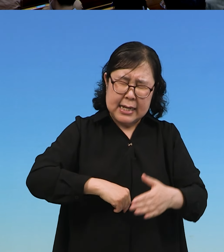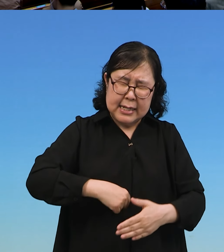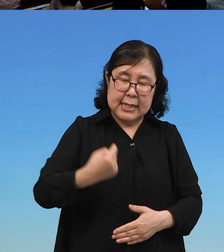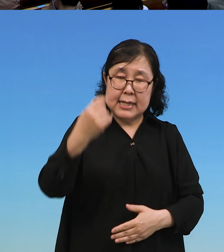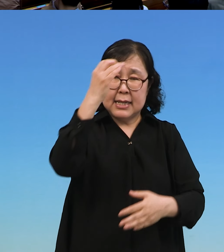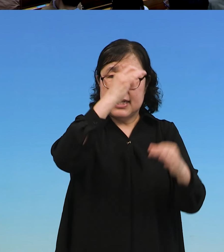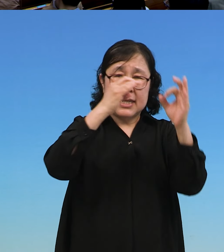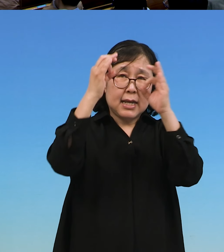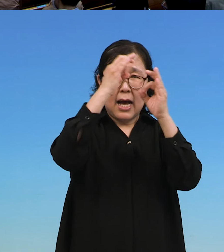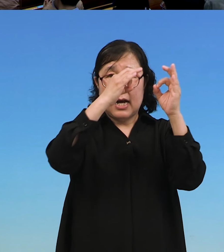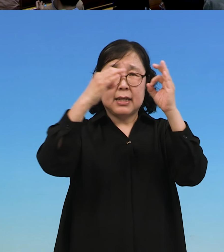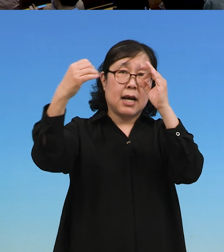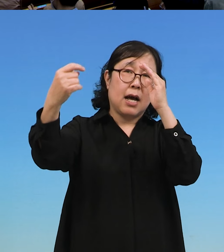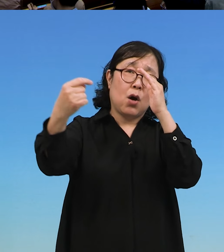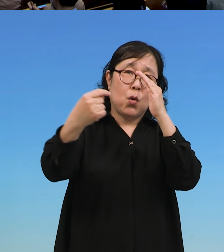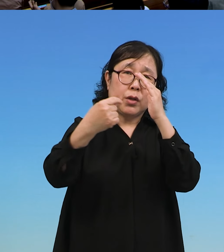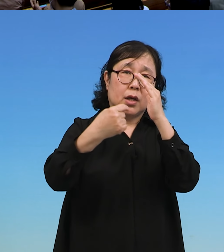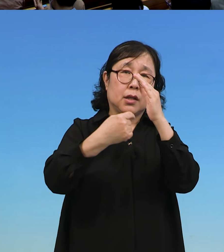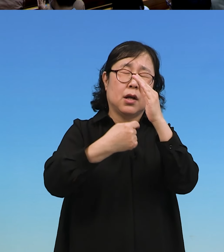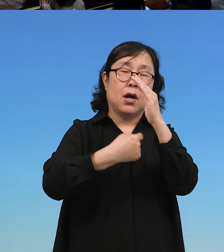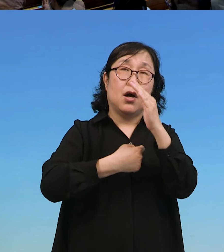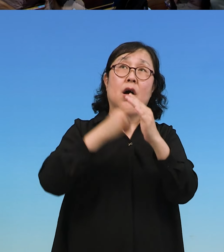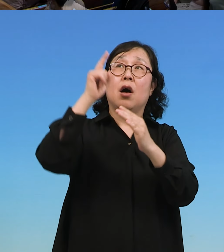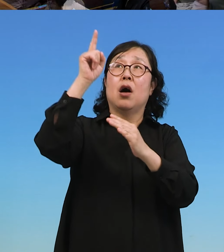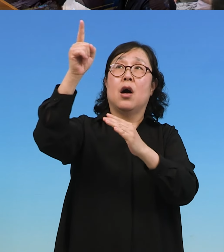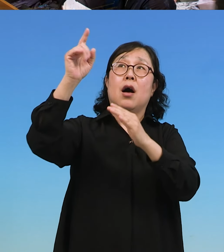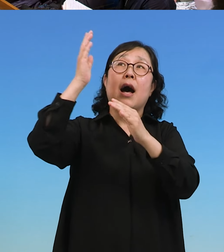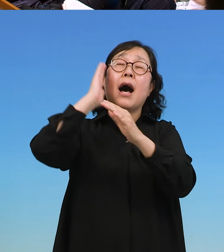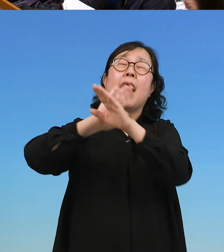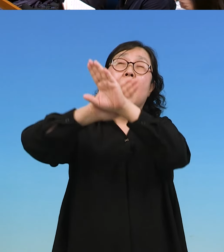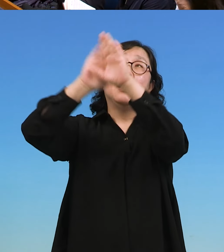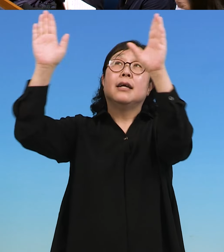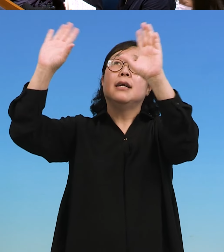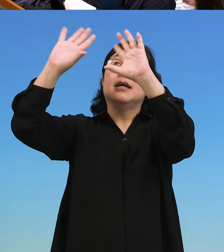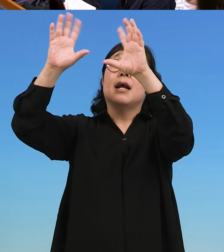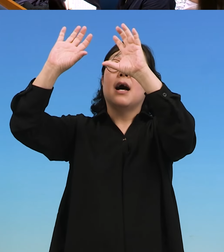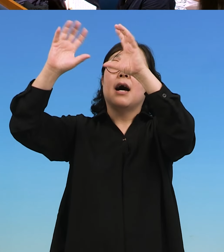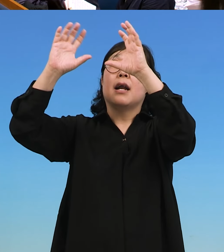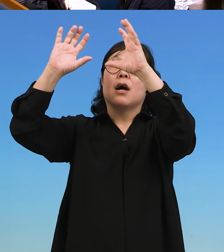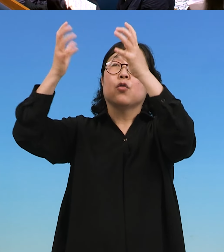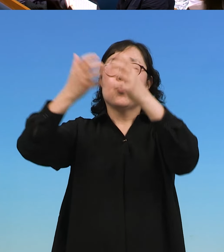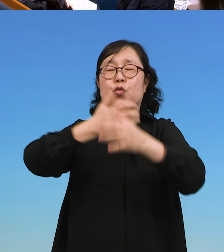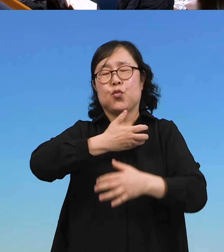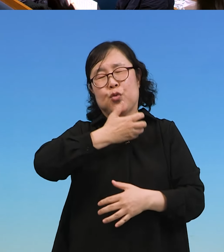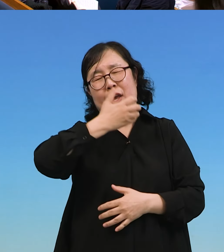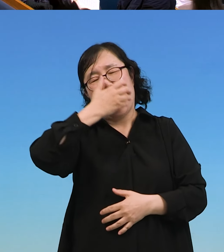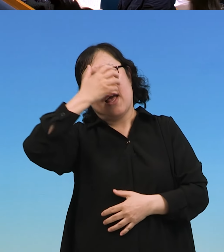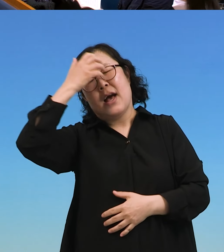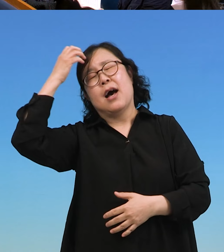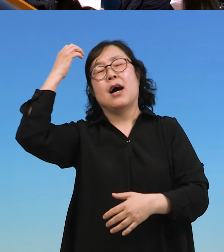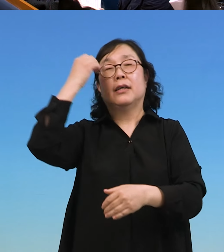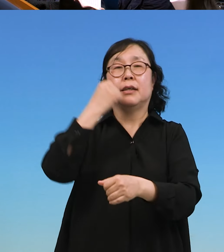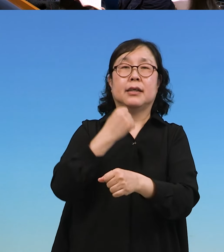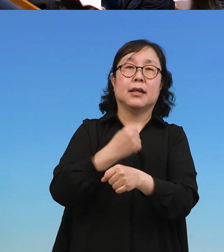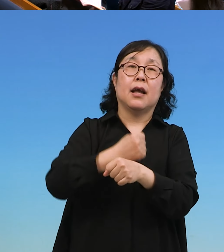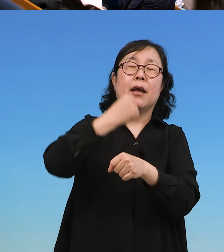친히 찾아오셔서 그 나라 꿈꾸게 하시네.